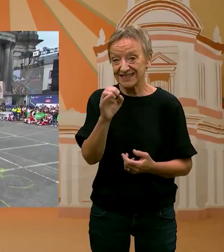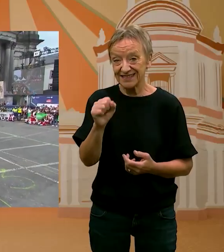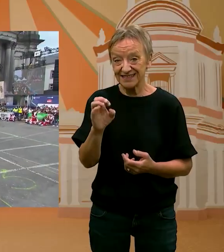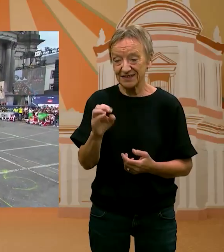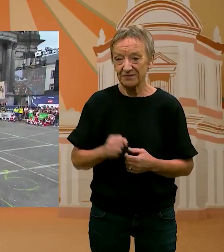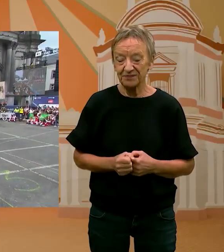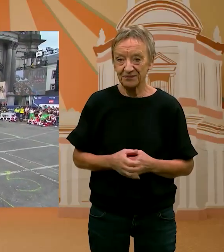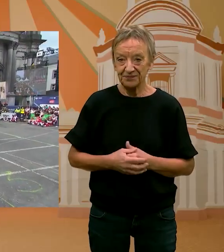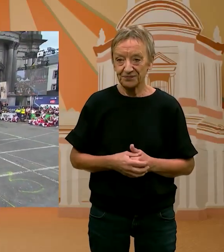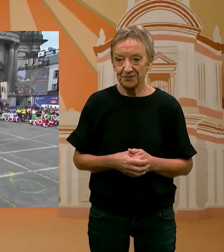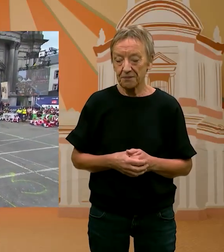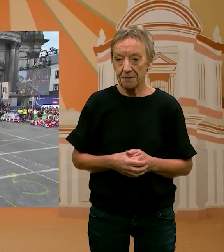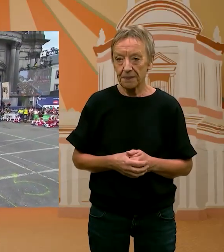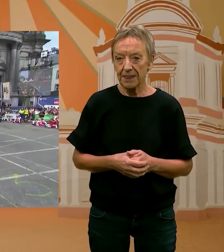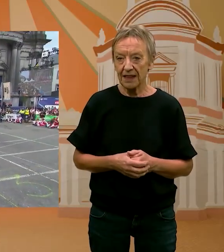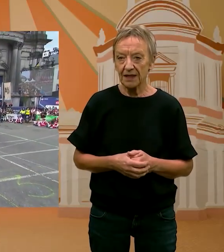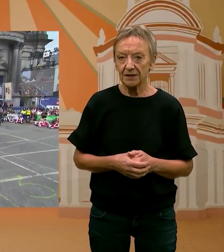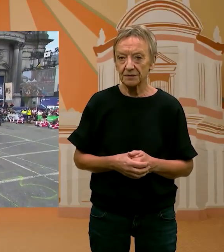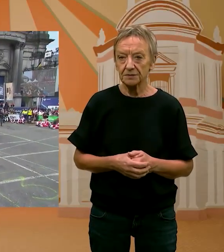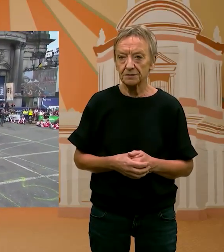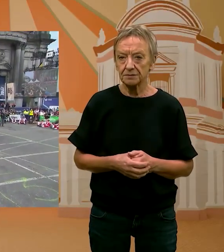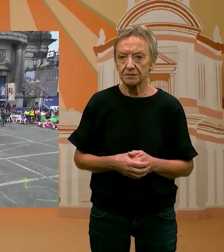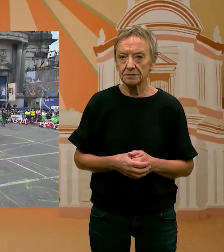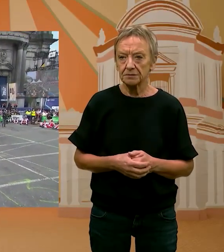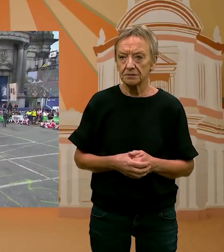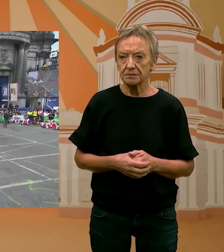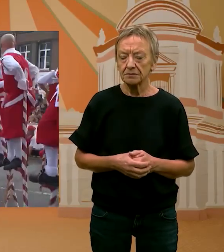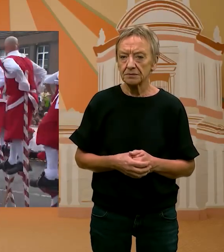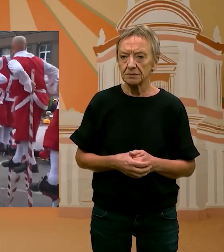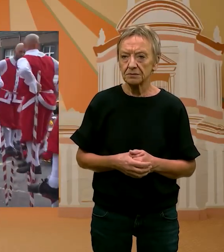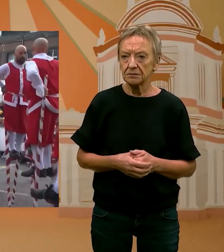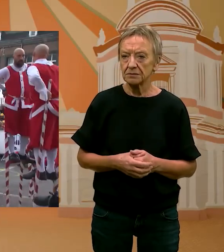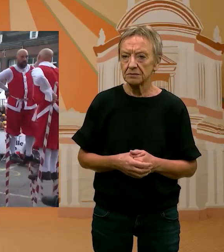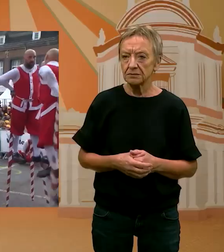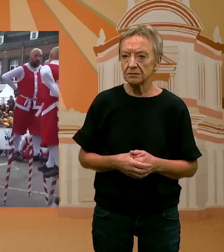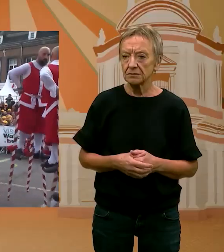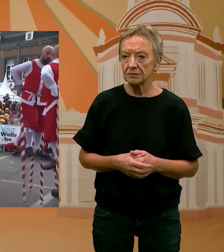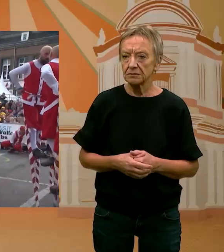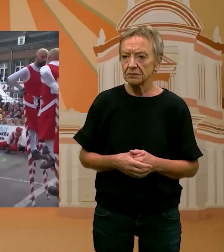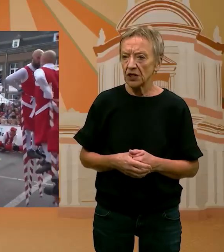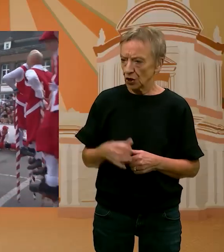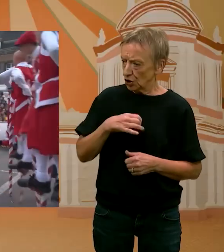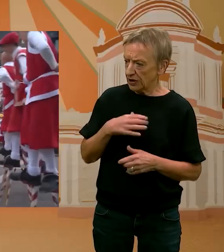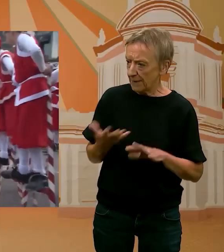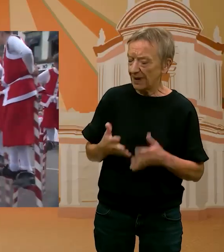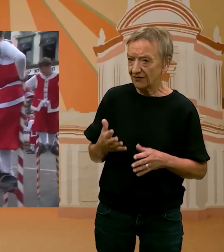Tiens Nicolas, petite question pour vos consultants. J'ai l'impression que certains portent les chasses à l'arrière et d'autres à l'avant du corps. Oui, tout à fait. C'est la